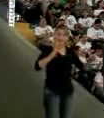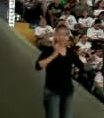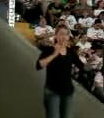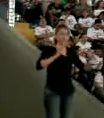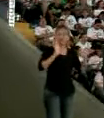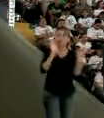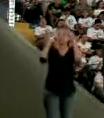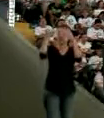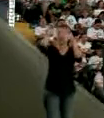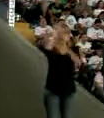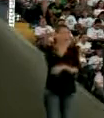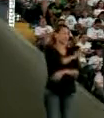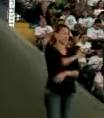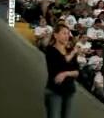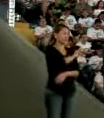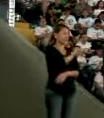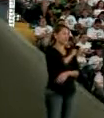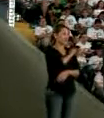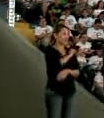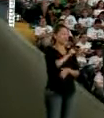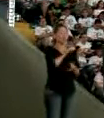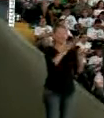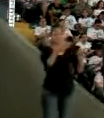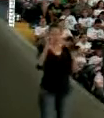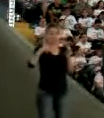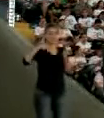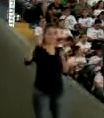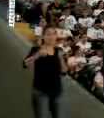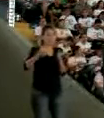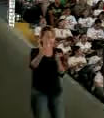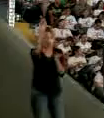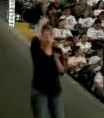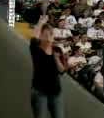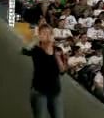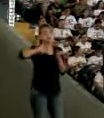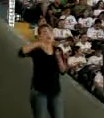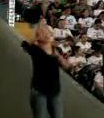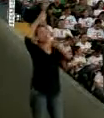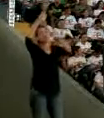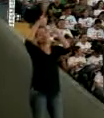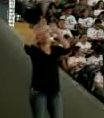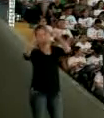Janeiro. Posteriormente, no segundo reinado, vamos conversar sobre o café, e o café